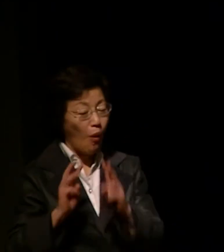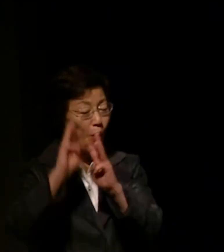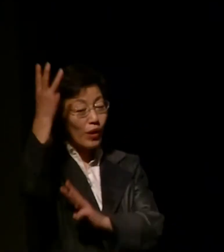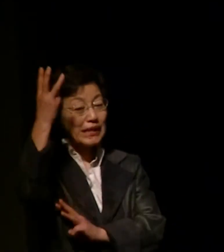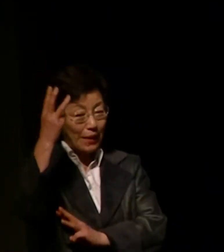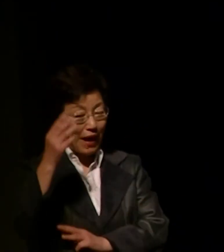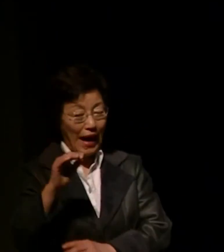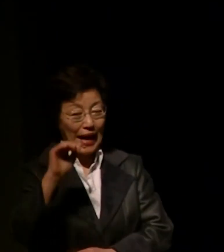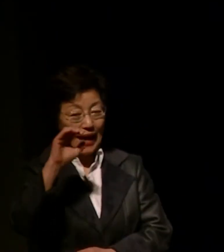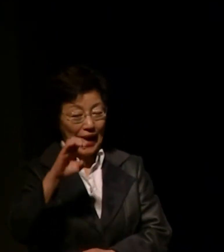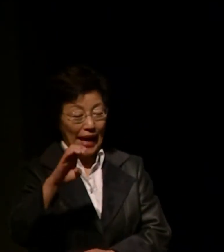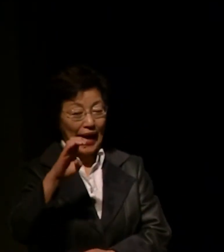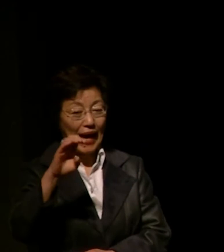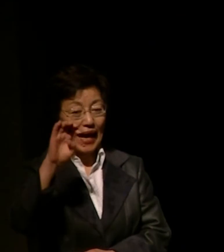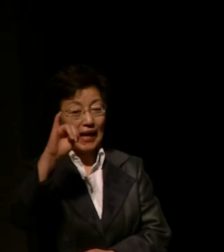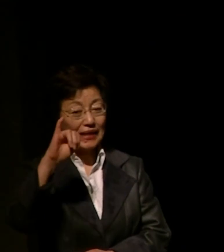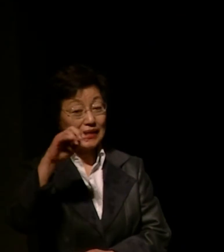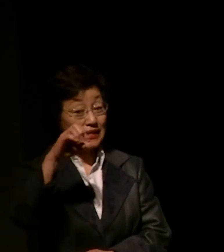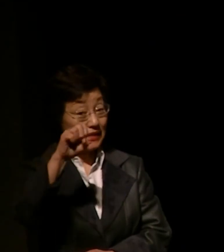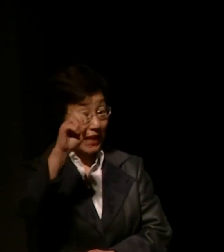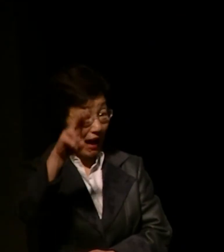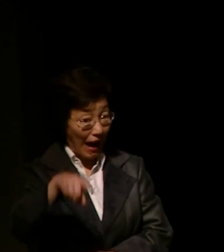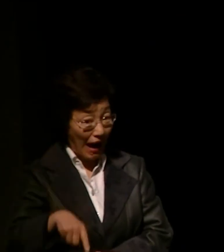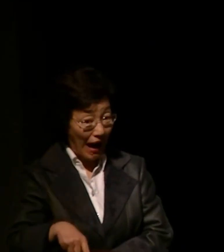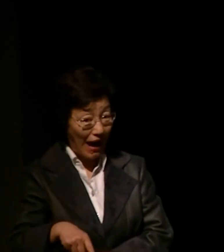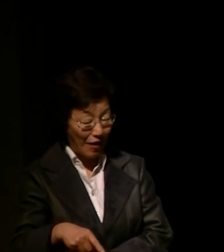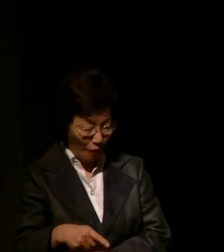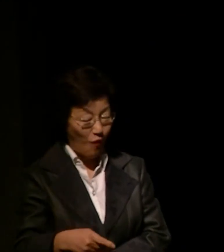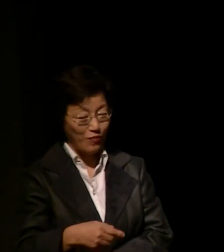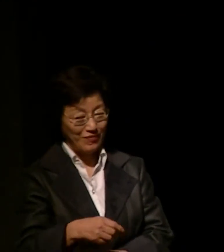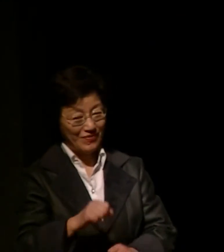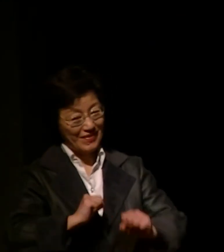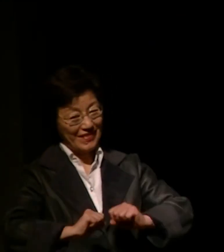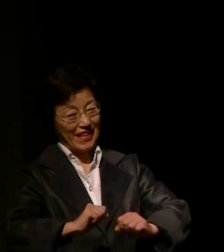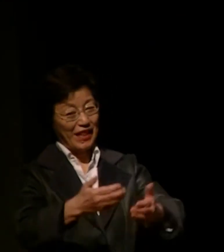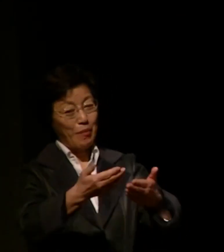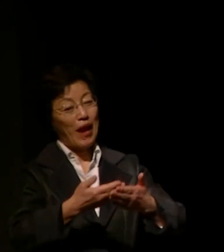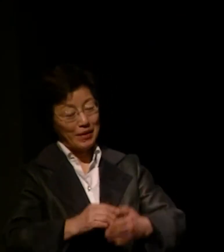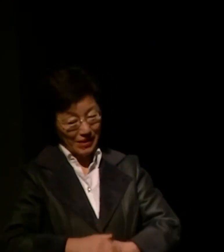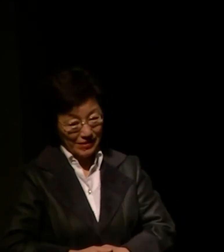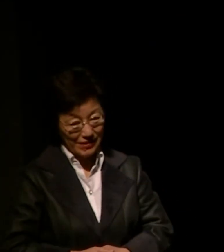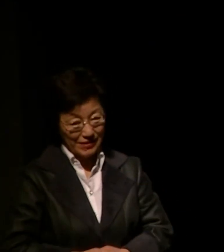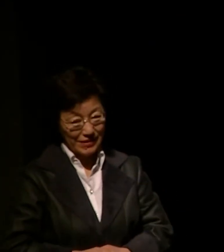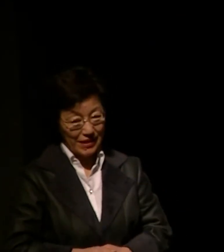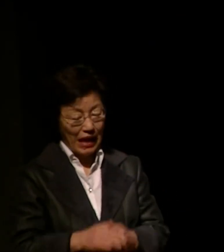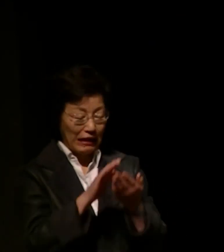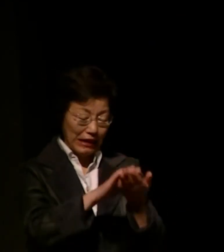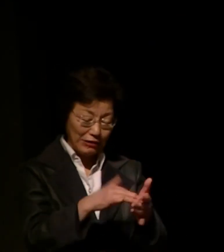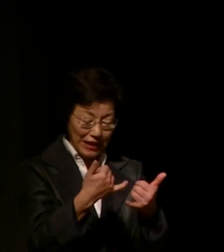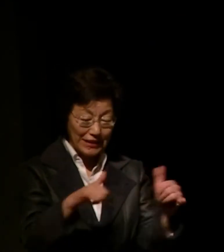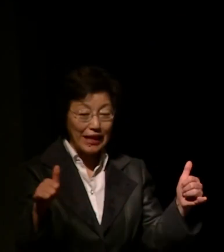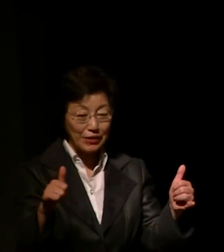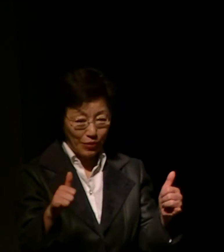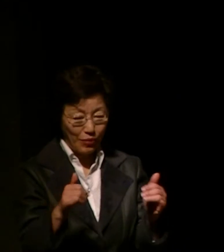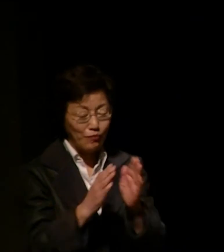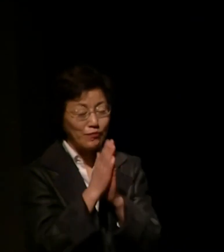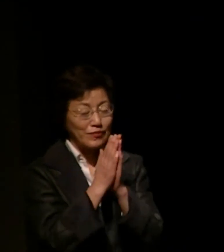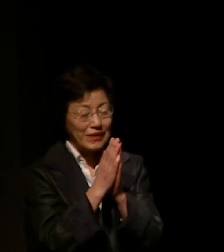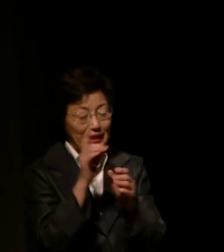露していただきます。エイサーとは死者の魂を慰めるために発展したものです